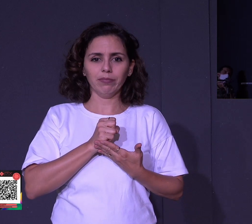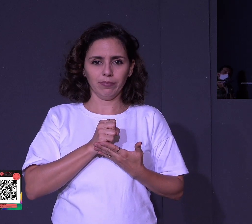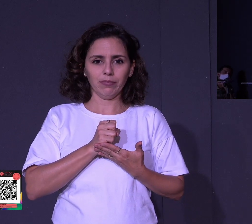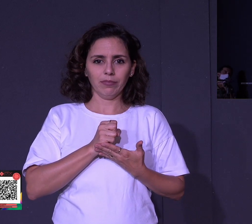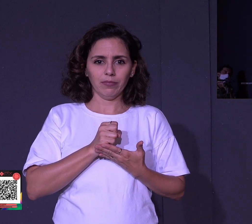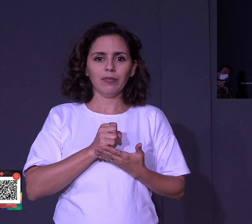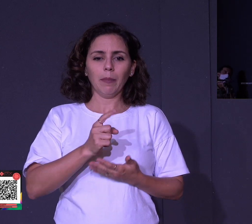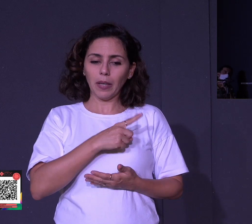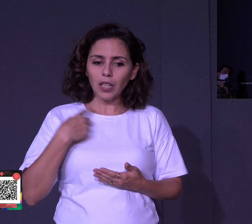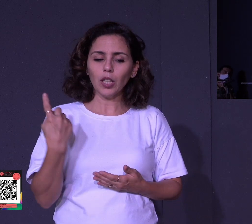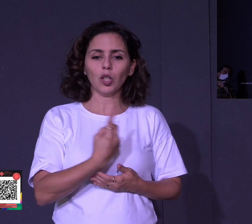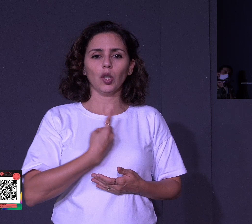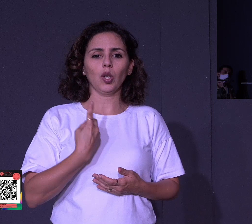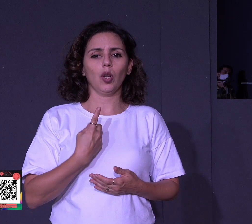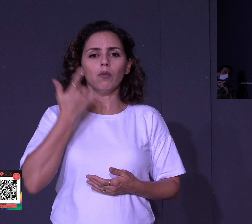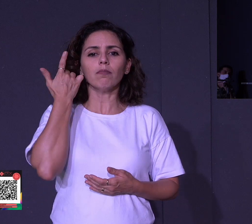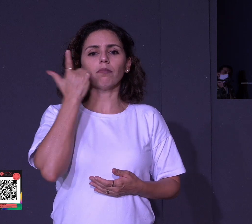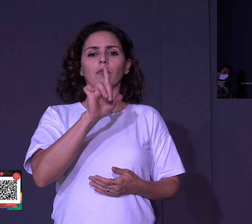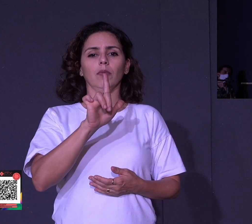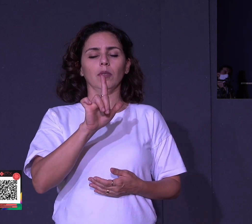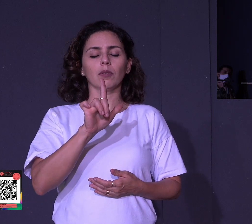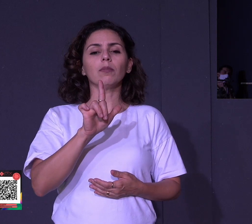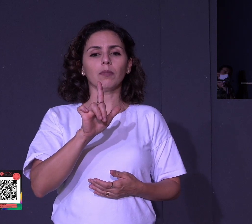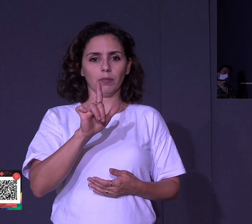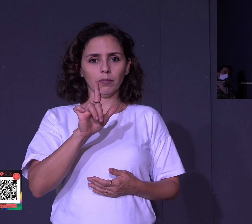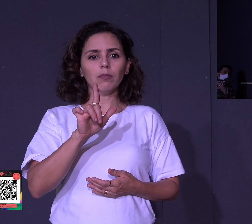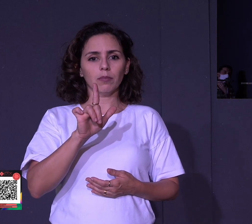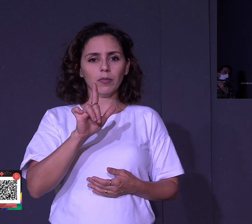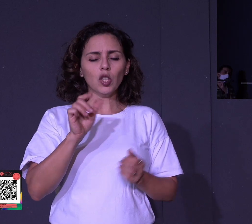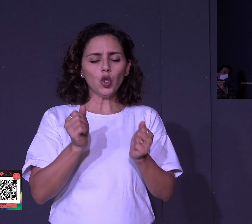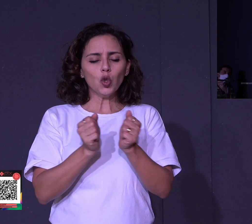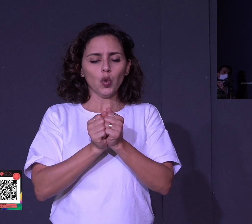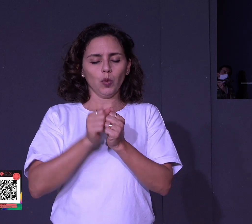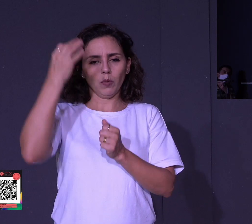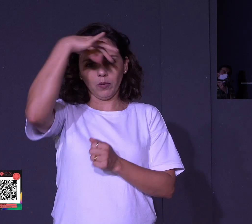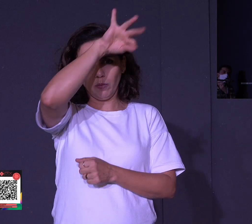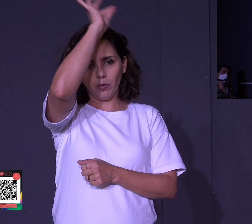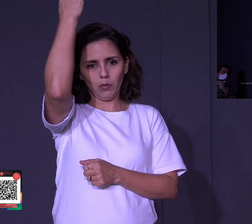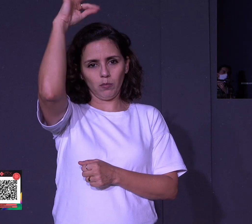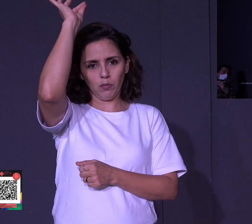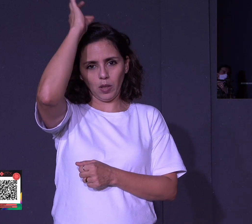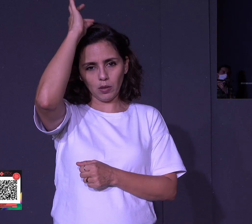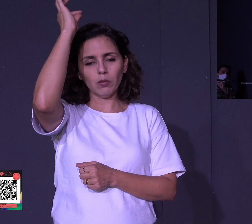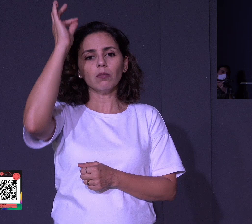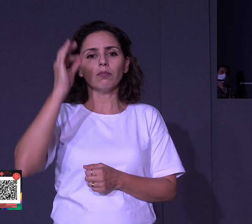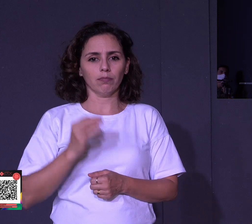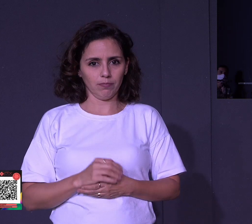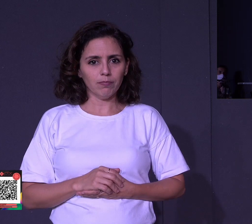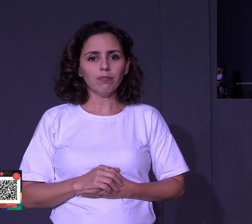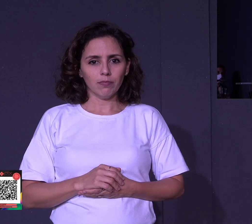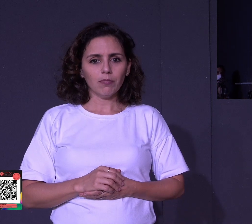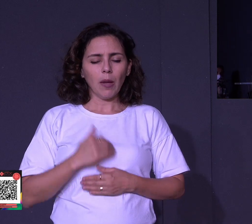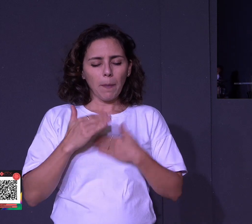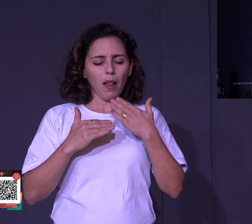nos alcance. Na ação do Espírito Santo de Deus dentro de nós, no processo de